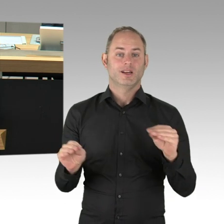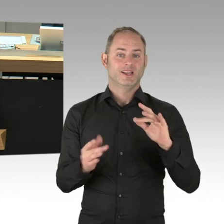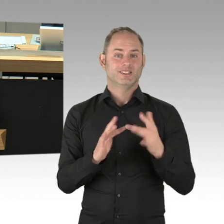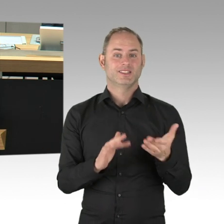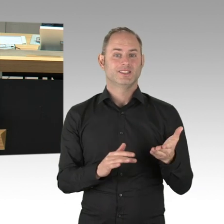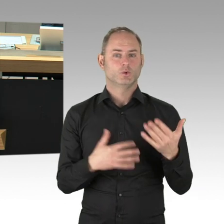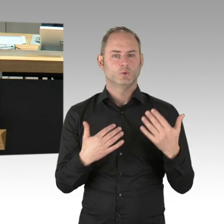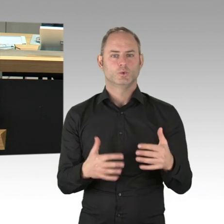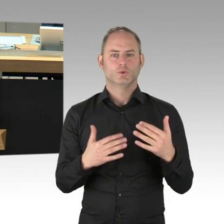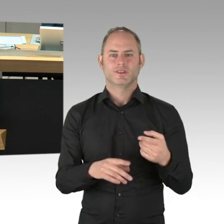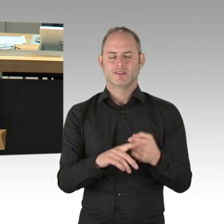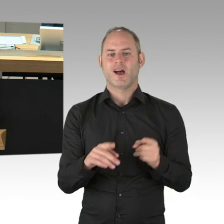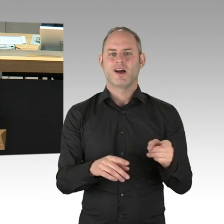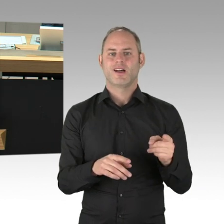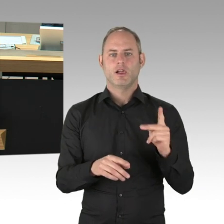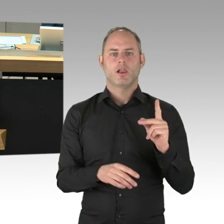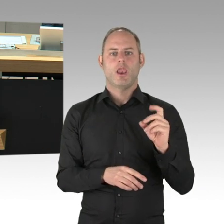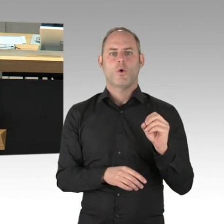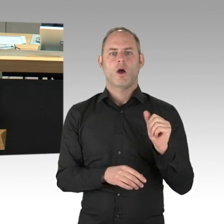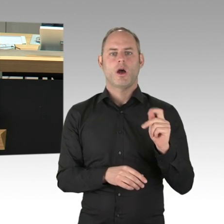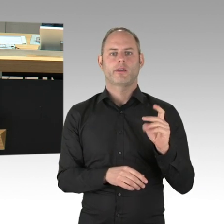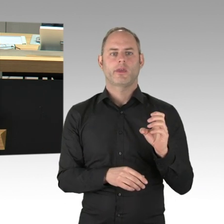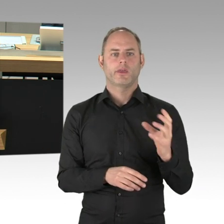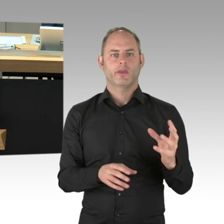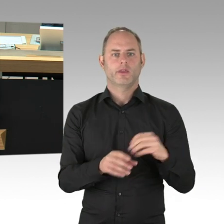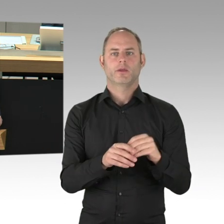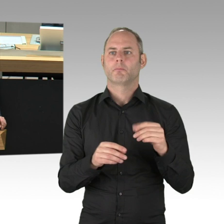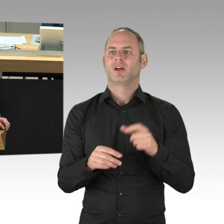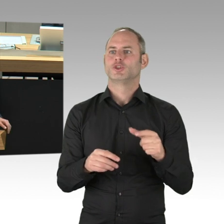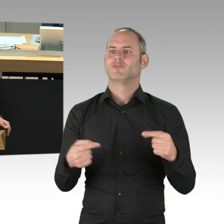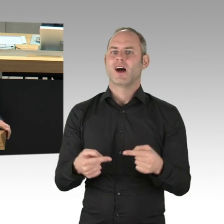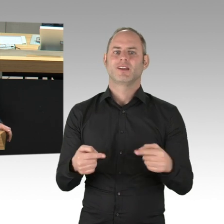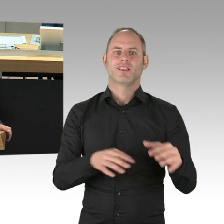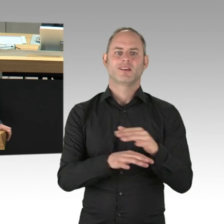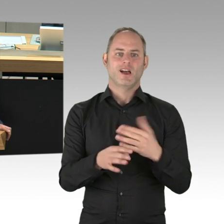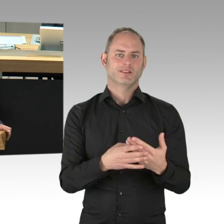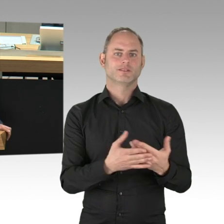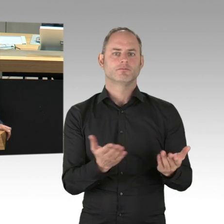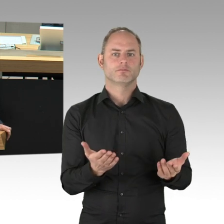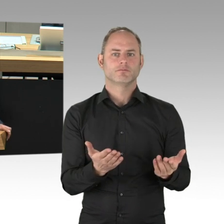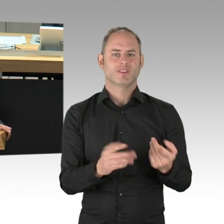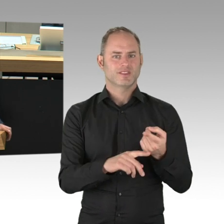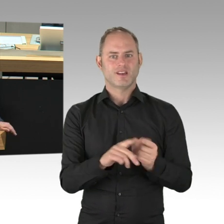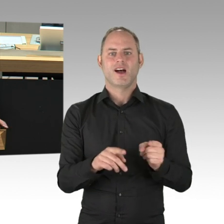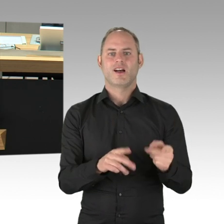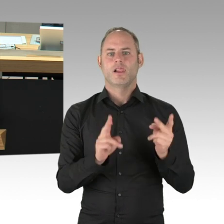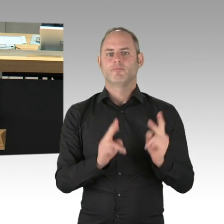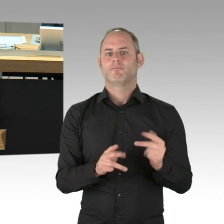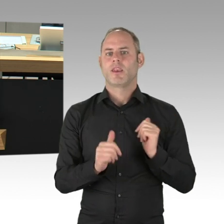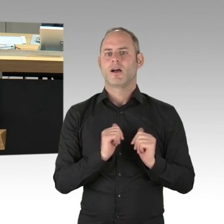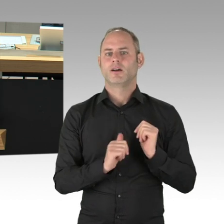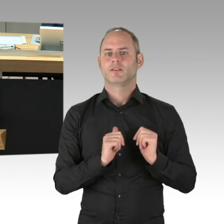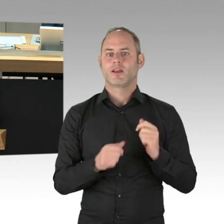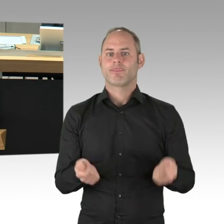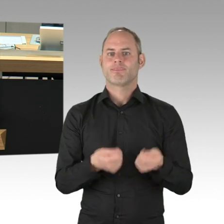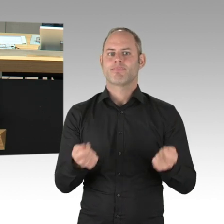der Beschlussfassung zum Antisemitismuskonzept im Mai 2018 herrschte hier im Haus große Einigkeit, das ist bereits